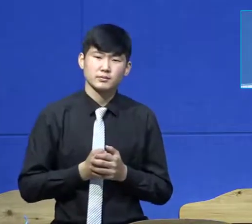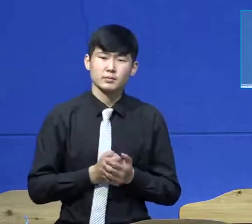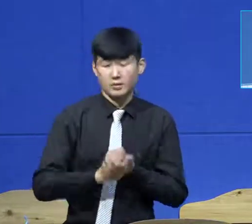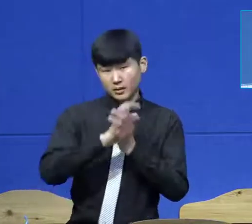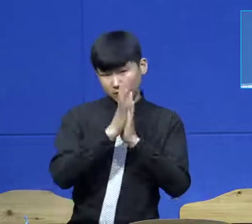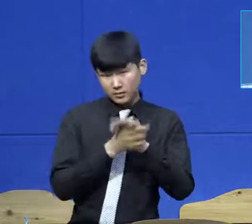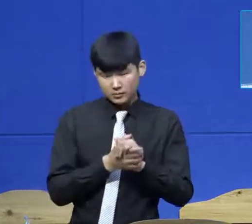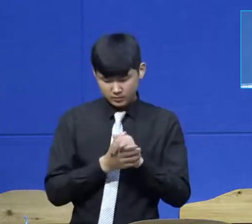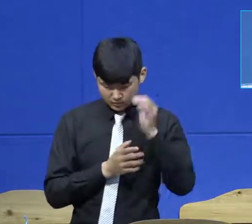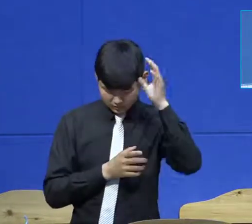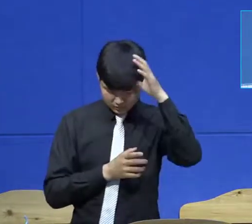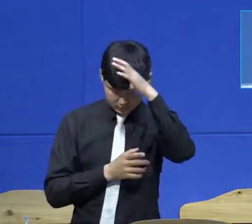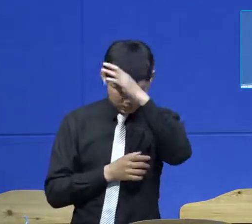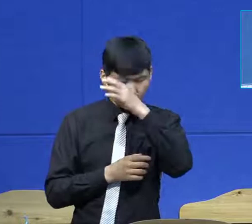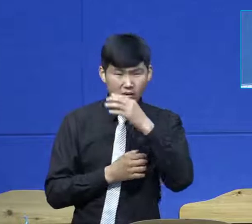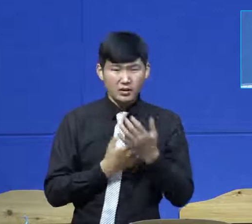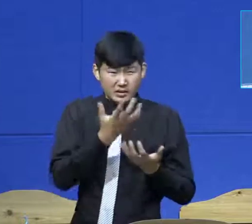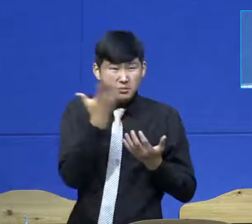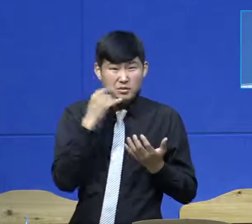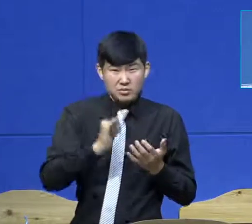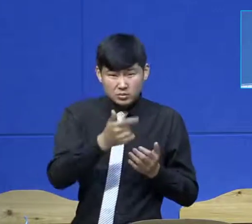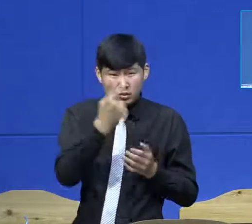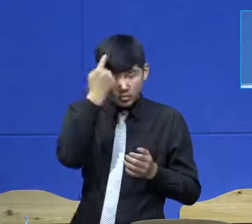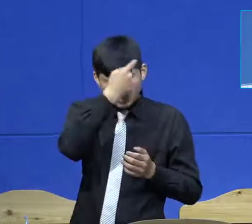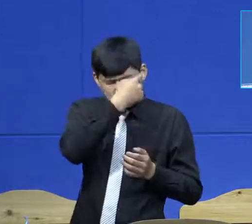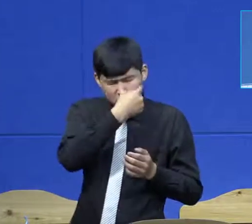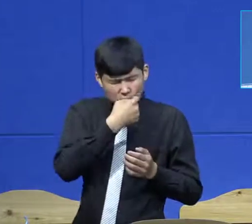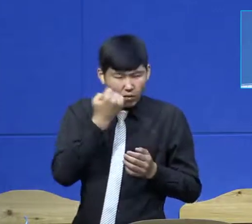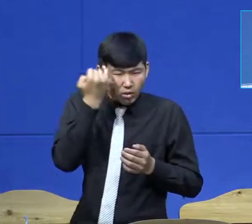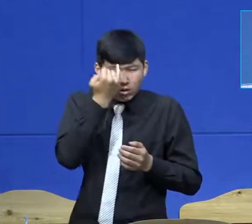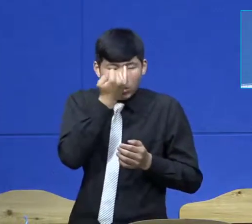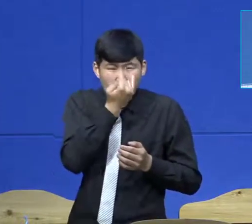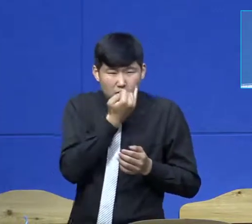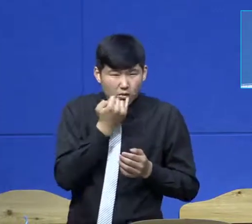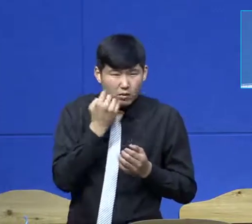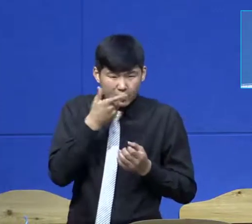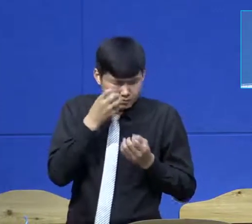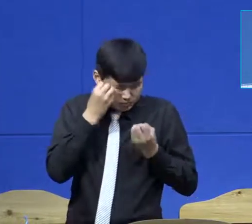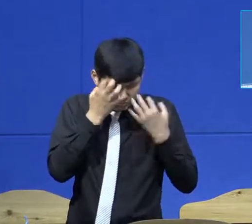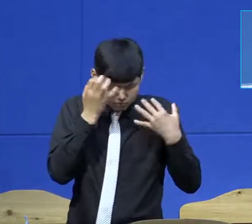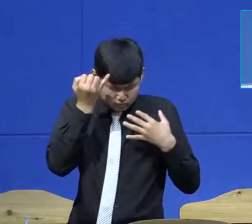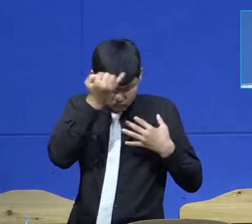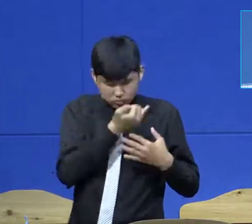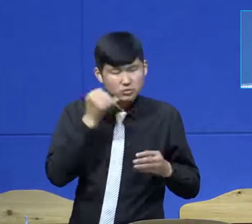гэхдээ шатчихсан учраас миний царай тэр үед шатаад ийм болцсон юм аа